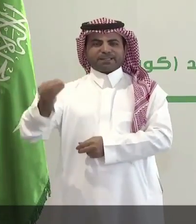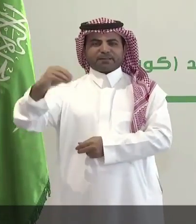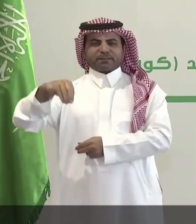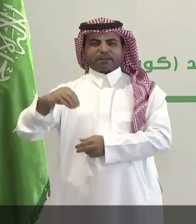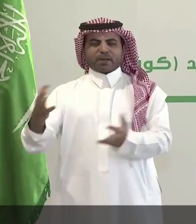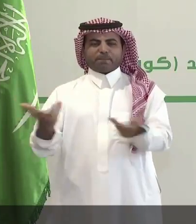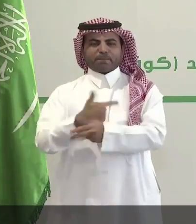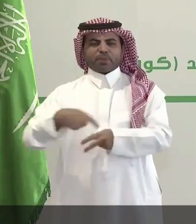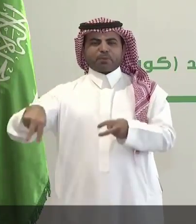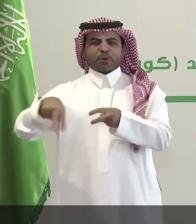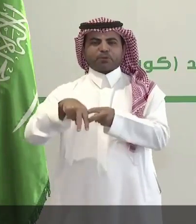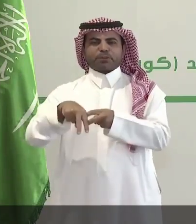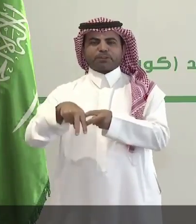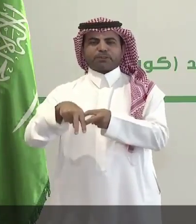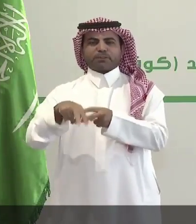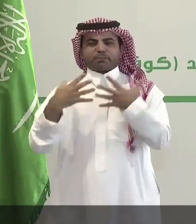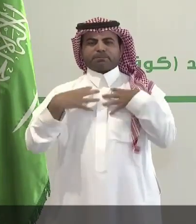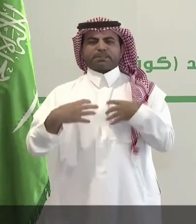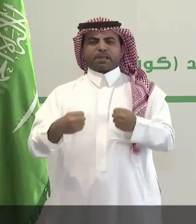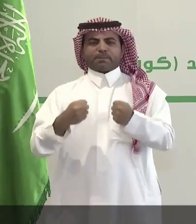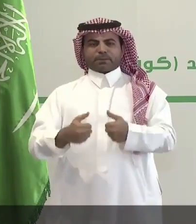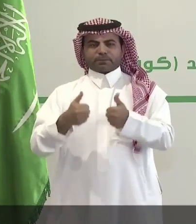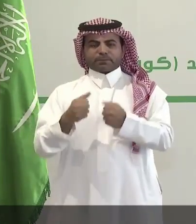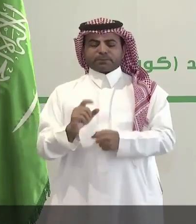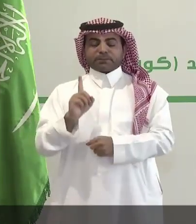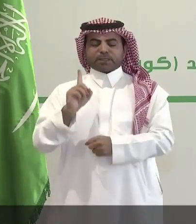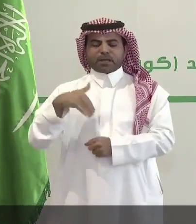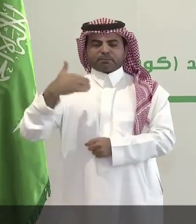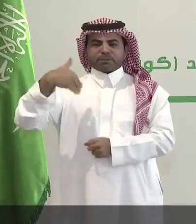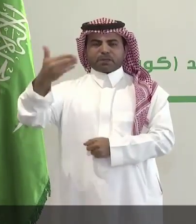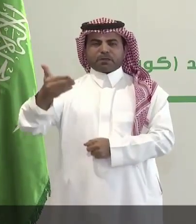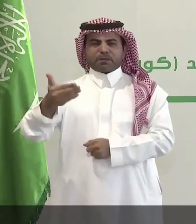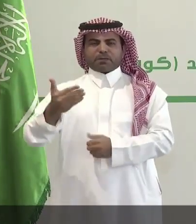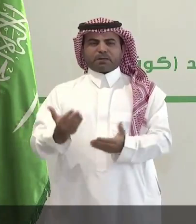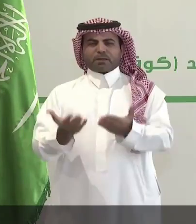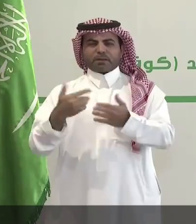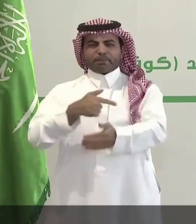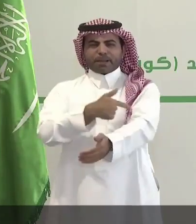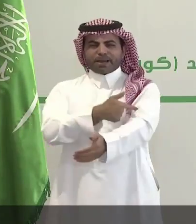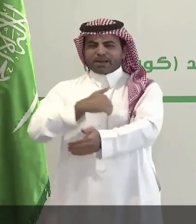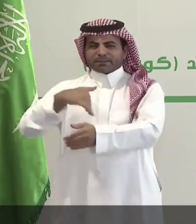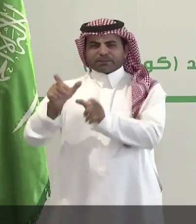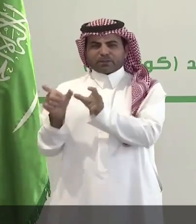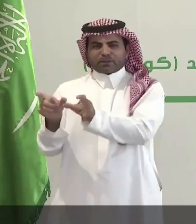عدد 28 حالة بحمد الله. نتمنى بإذن الله لمن يتلقون